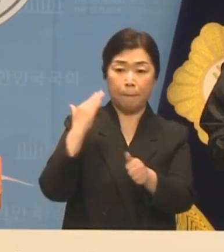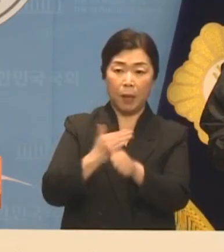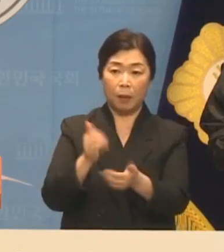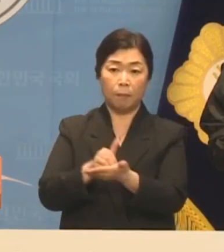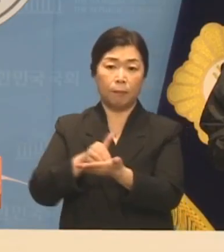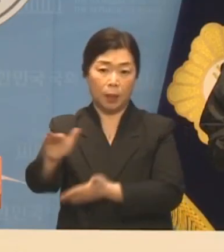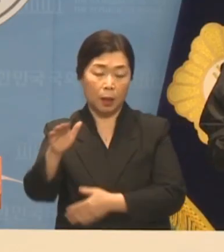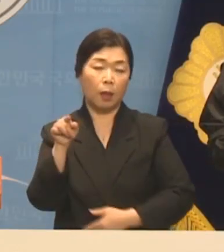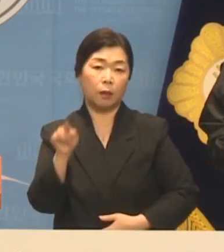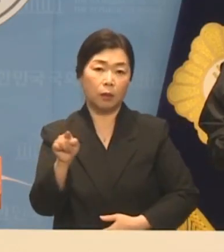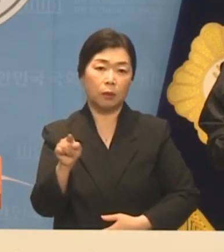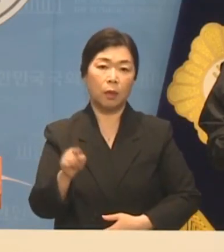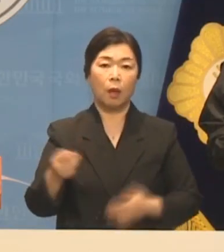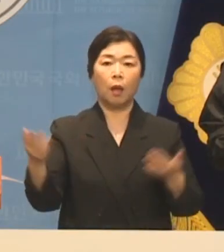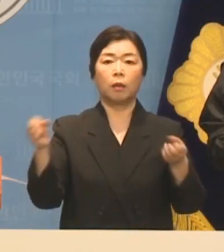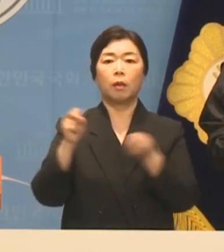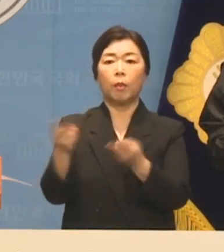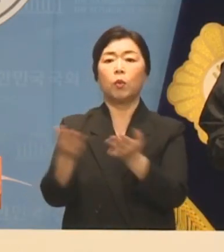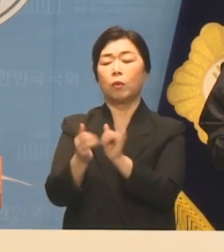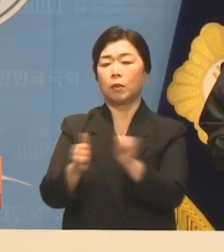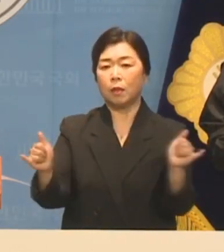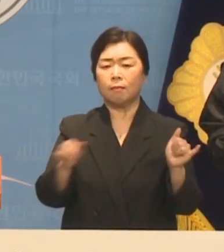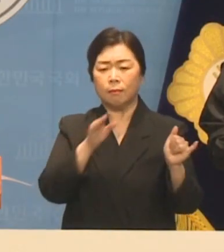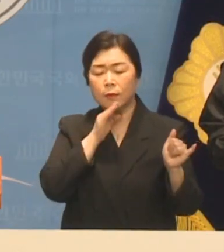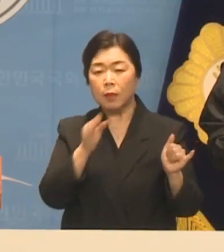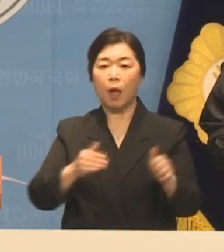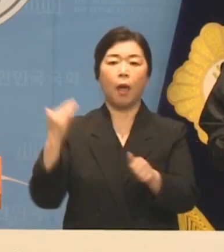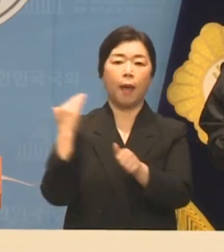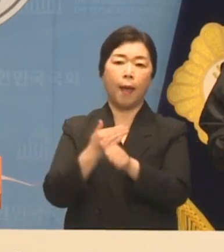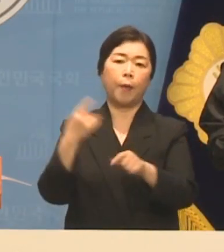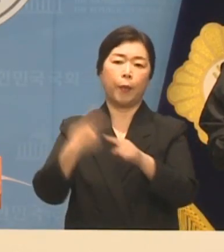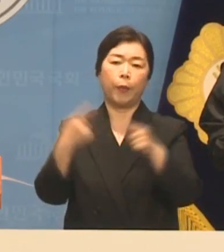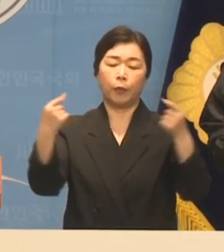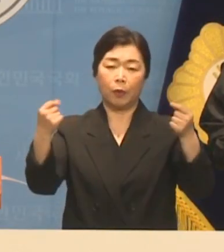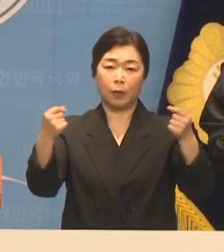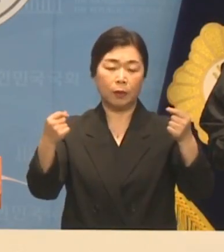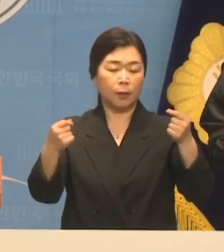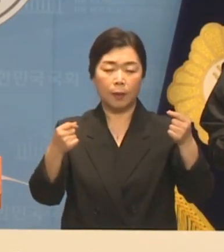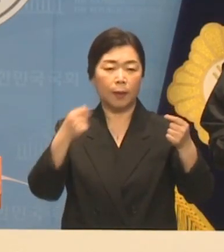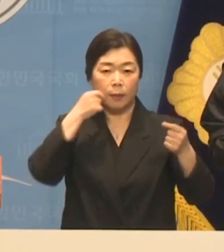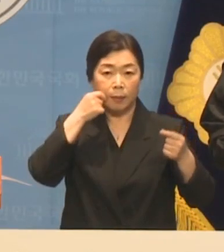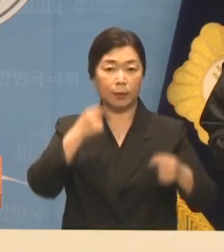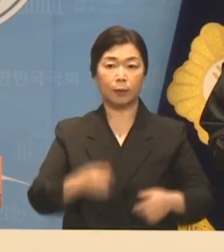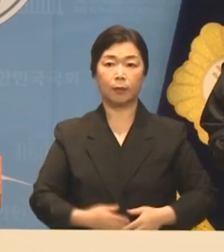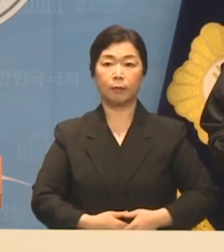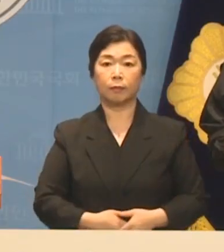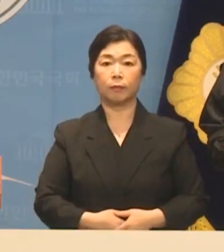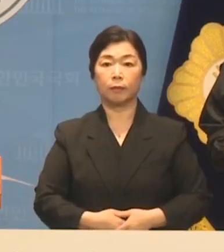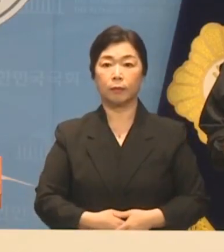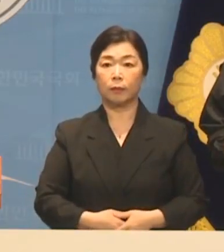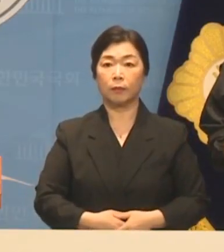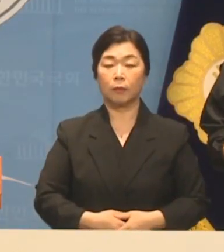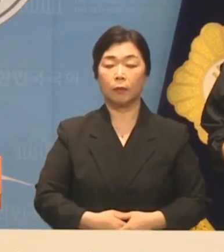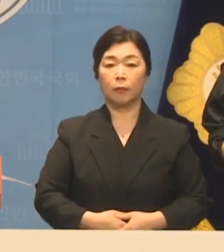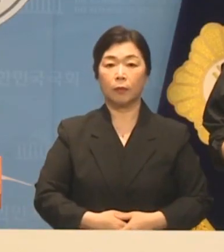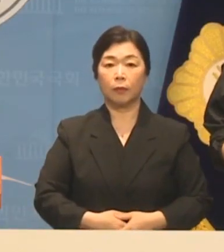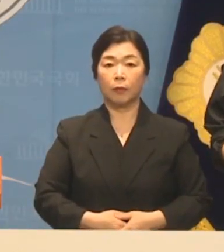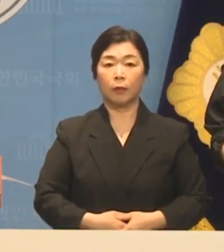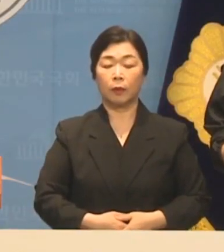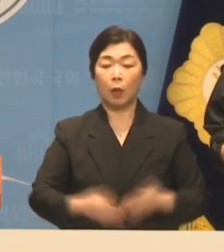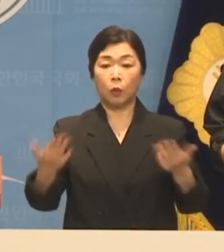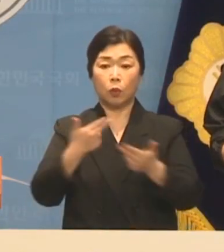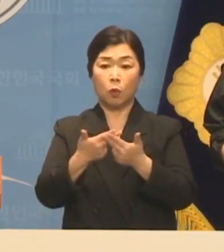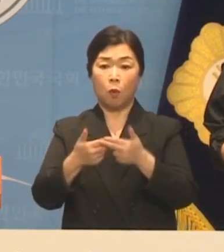가하여 또다시 택배 노동자를 사실상 해고하는 것은 있을 수 없는 일입니다. 쿠팡 CLS의